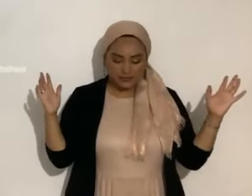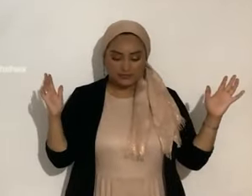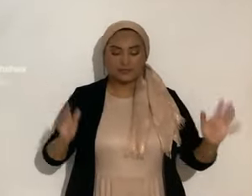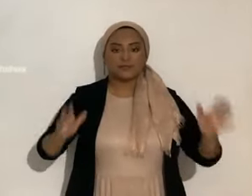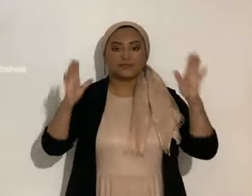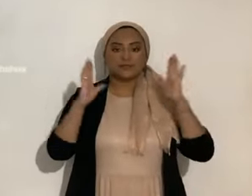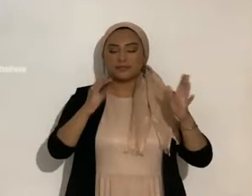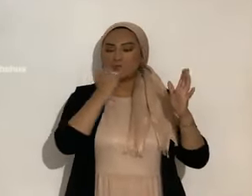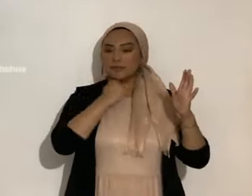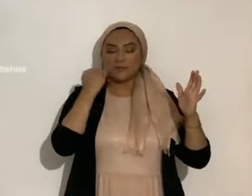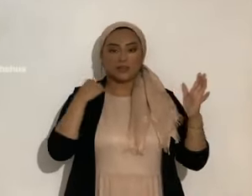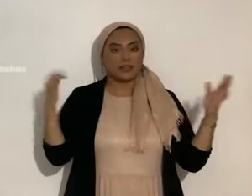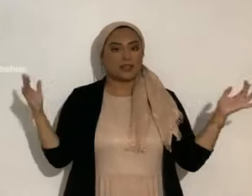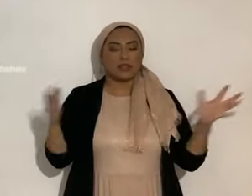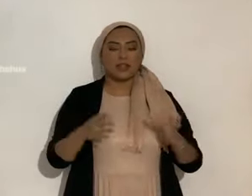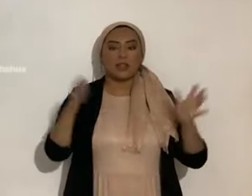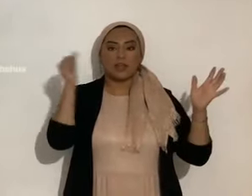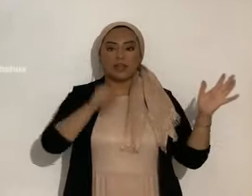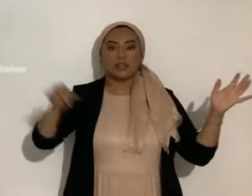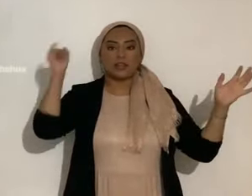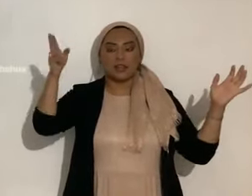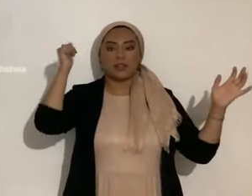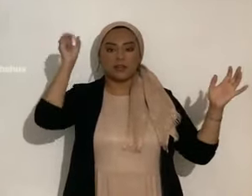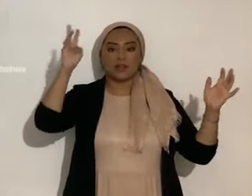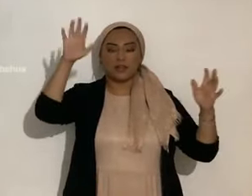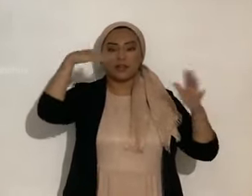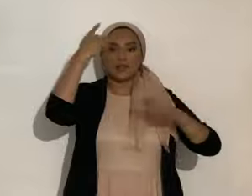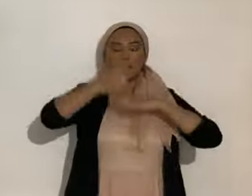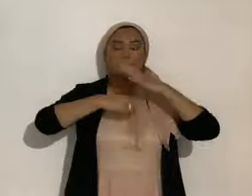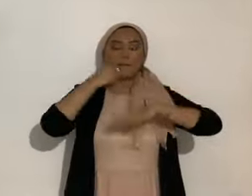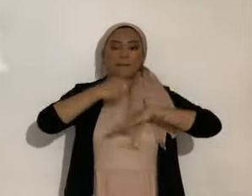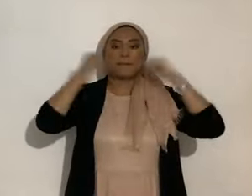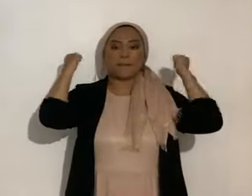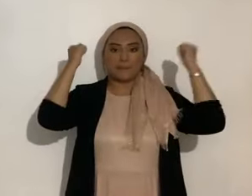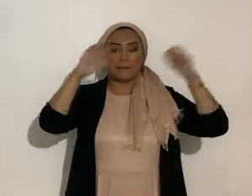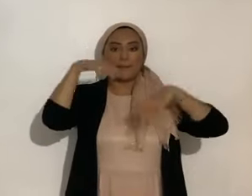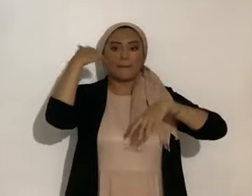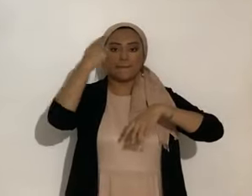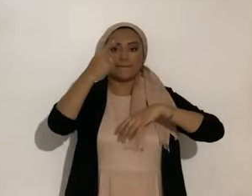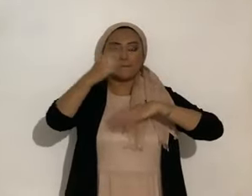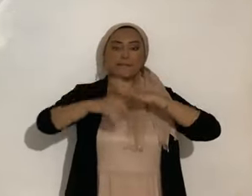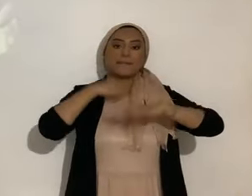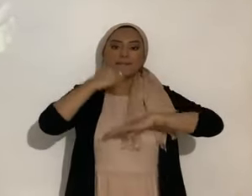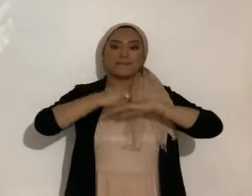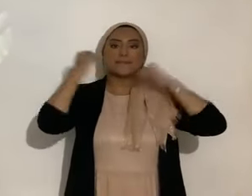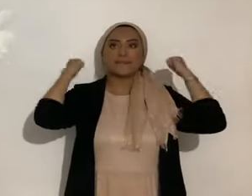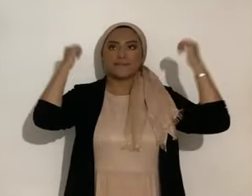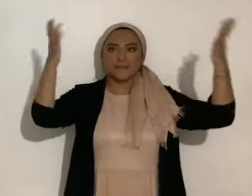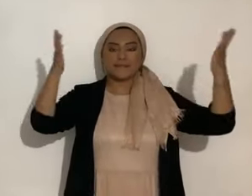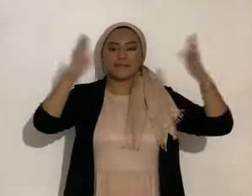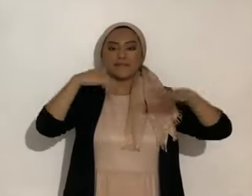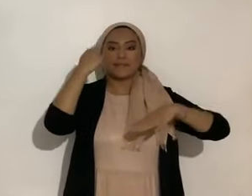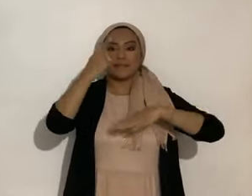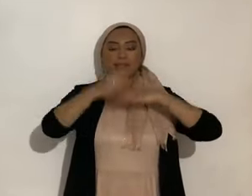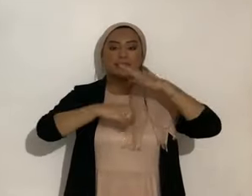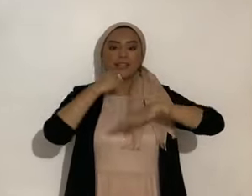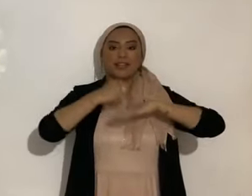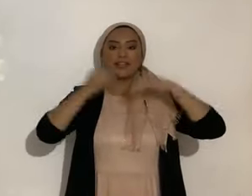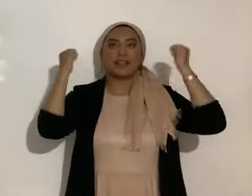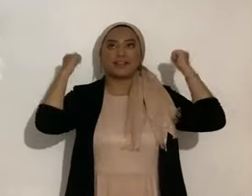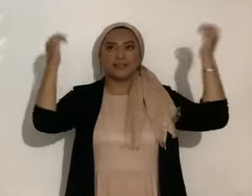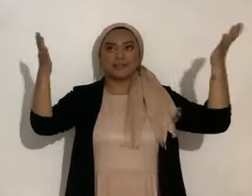Echad. Escucha Israel, Adonai Yahweh, Yahshua HaMashiach, uno es, amén, uno es, amén,